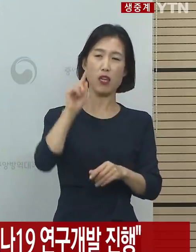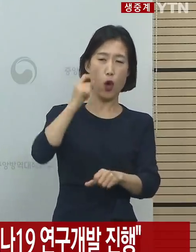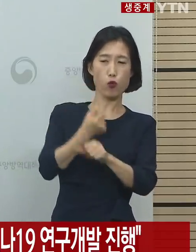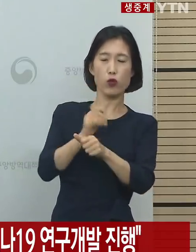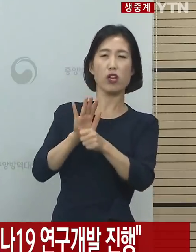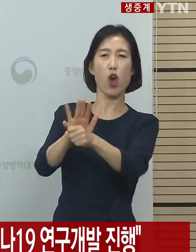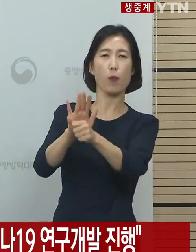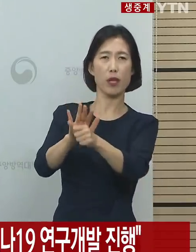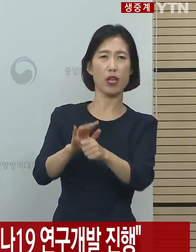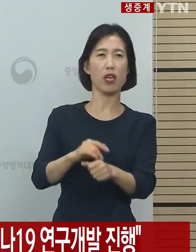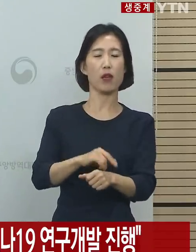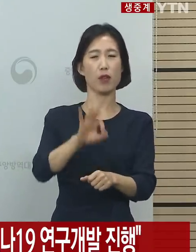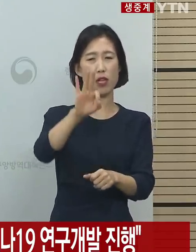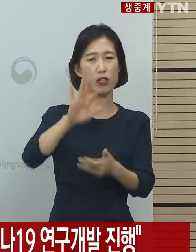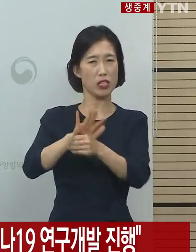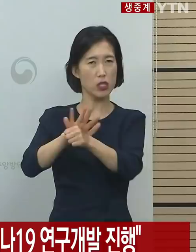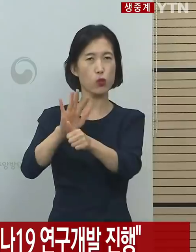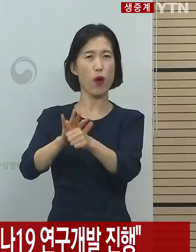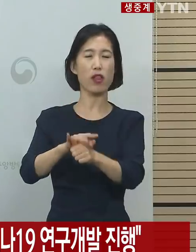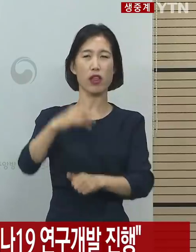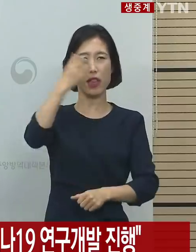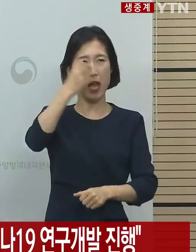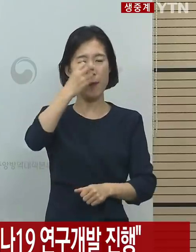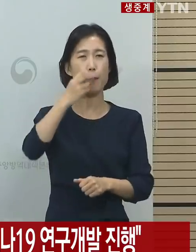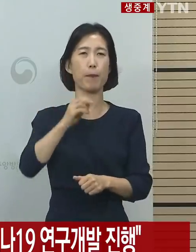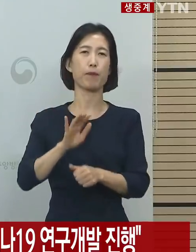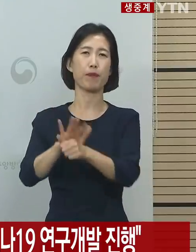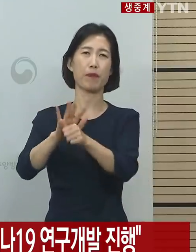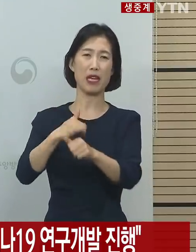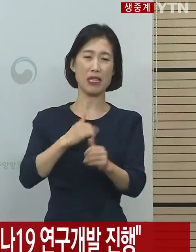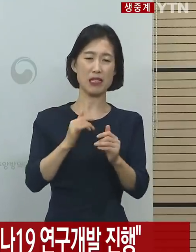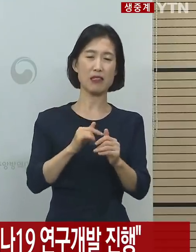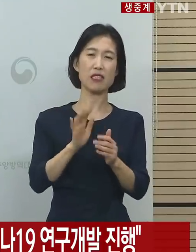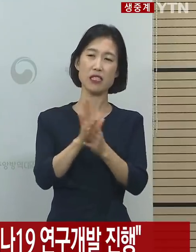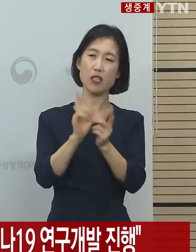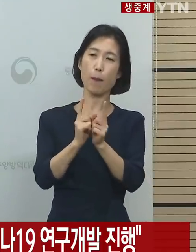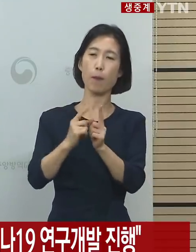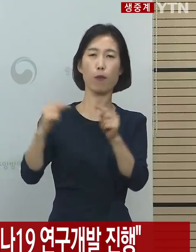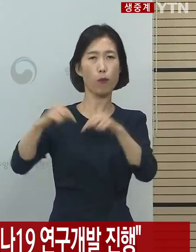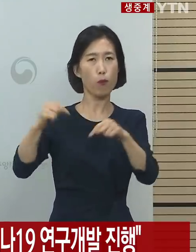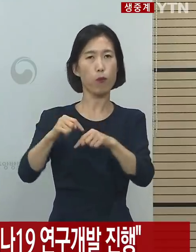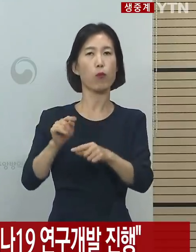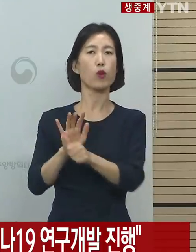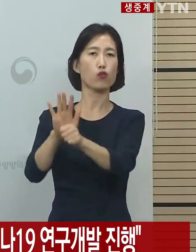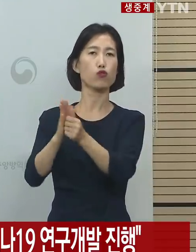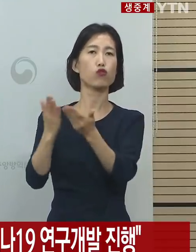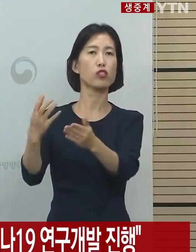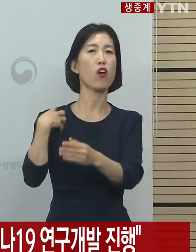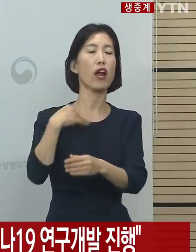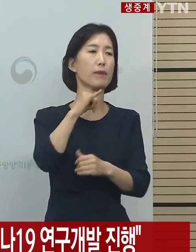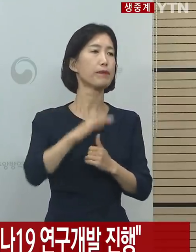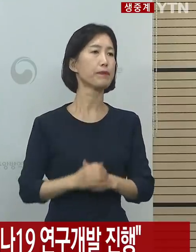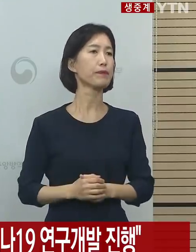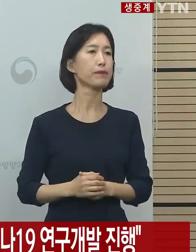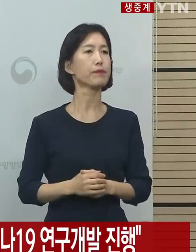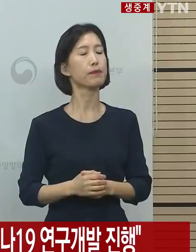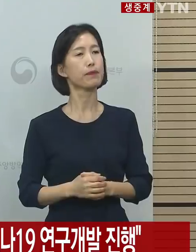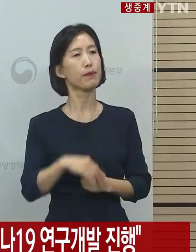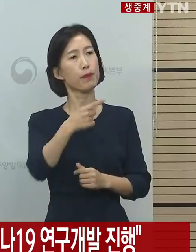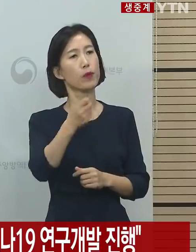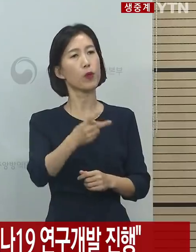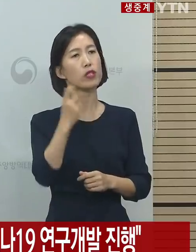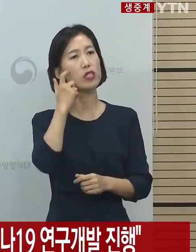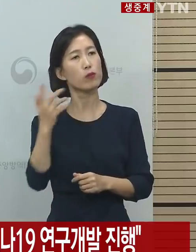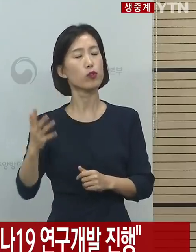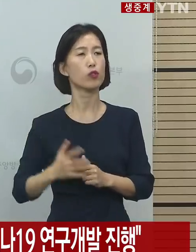연구 협의체 운영 등의 역할을 하면서 일부 직접 연구를 하고 있습니다. 예, 다음 기자님 질문 받겠습니다. 네.